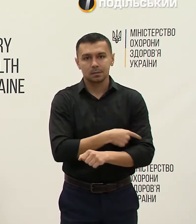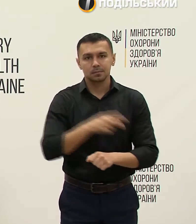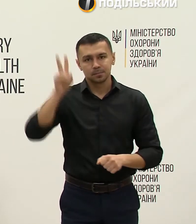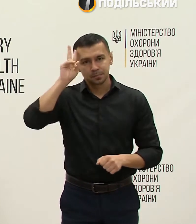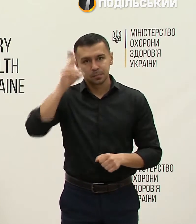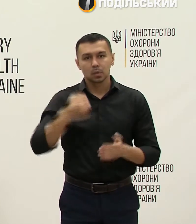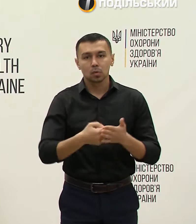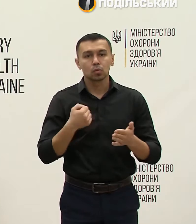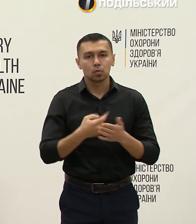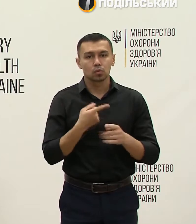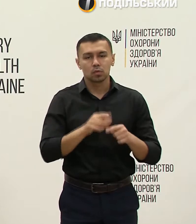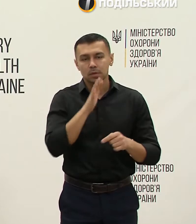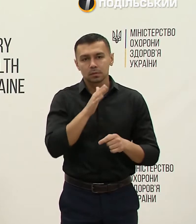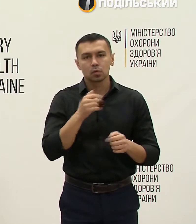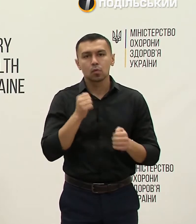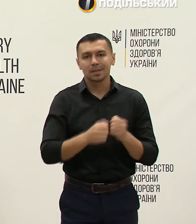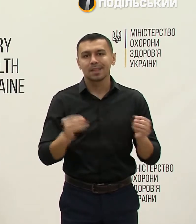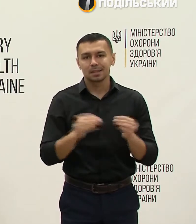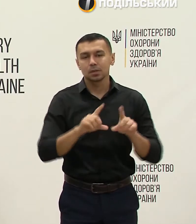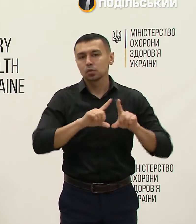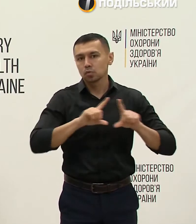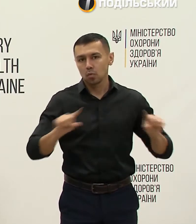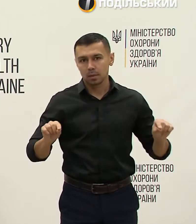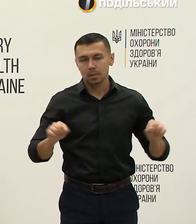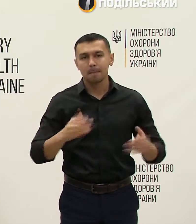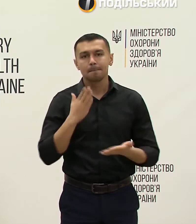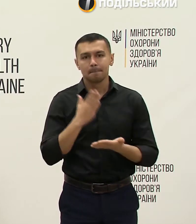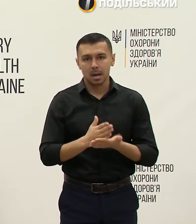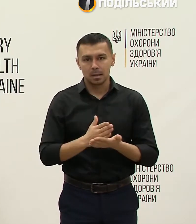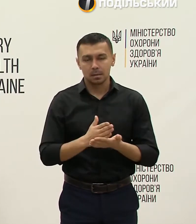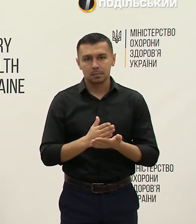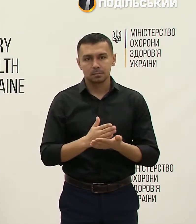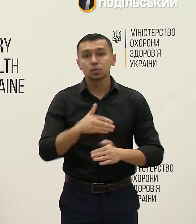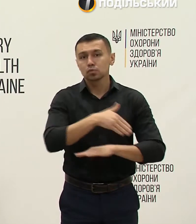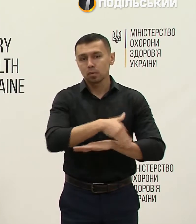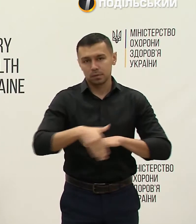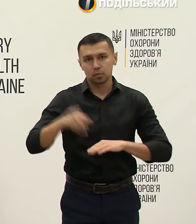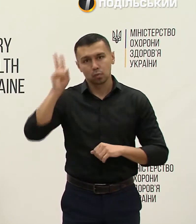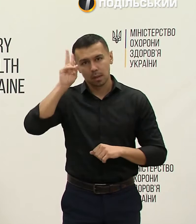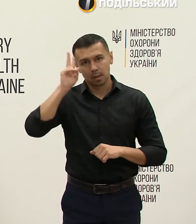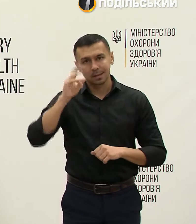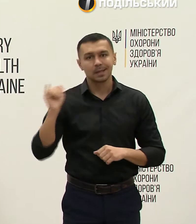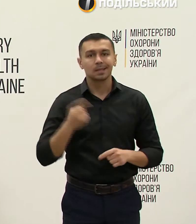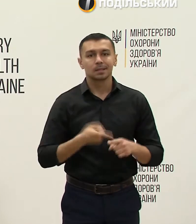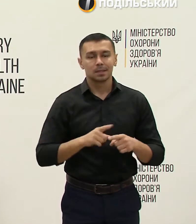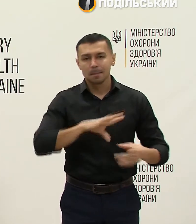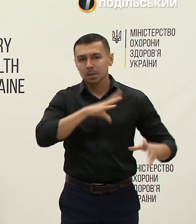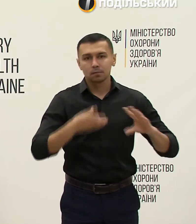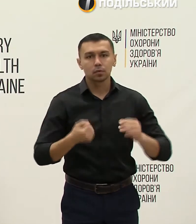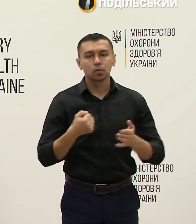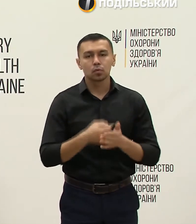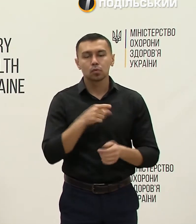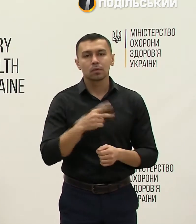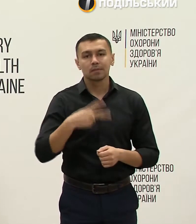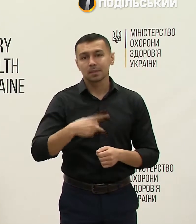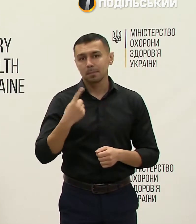Оскільки в нас до цього часу кожна 10-та школа має зовнішні туалети. І це призводить до того, що